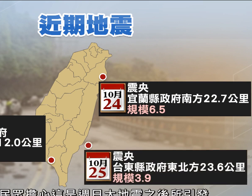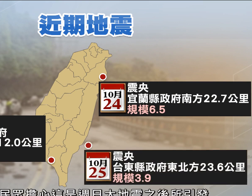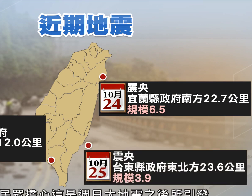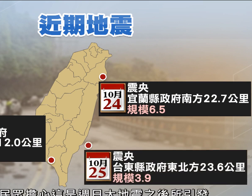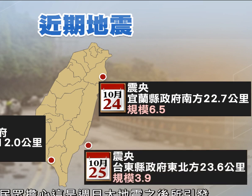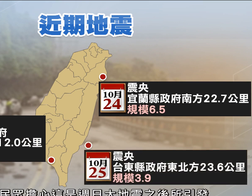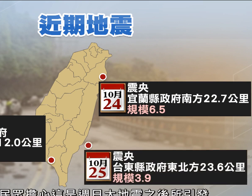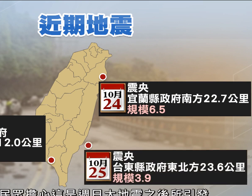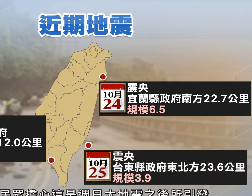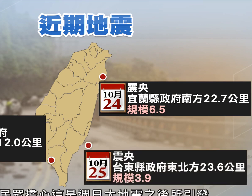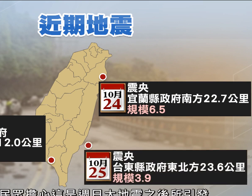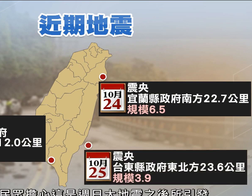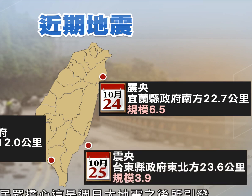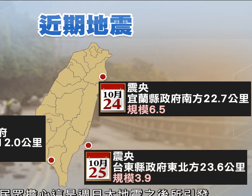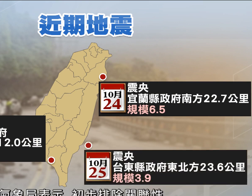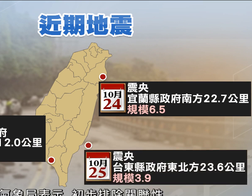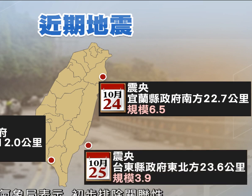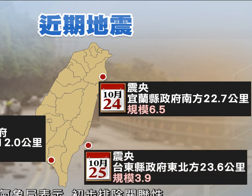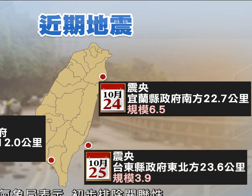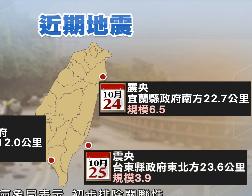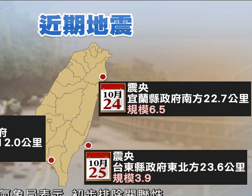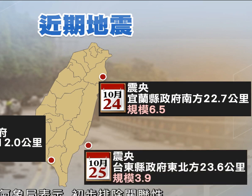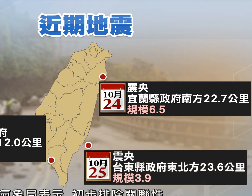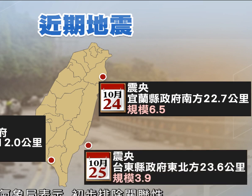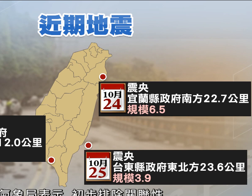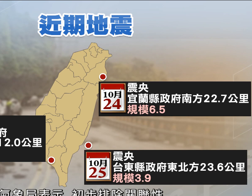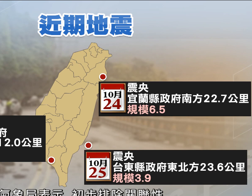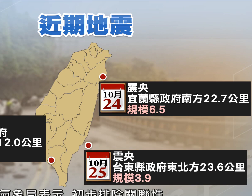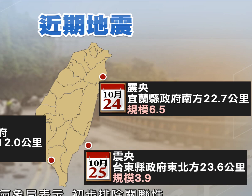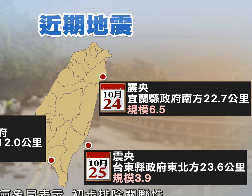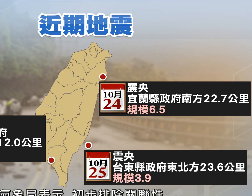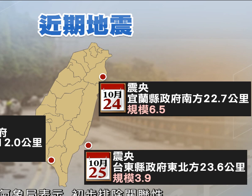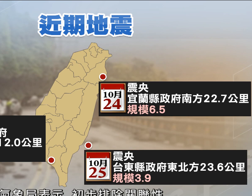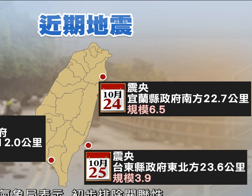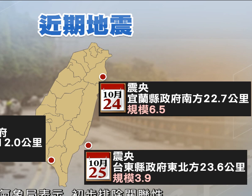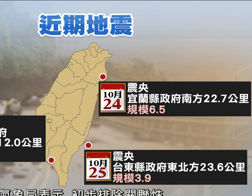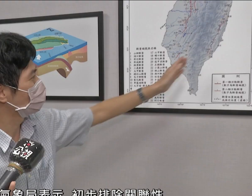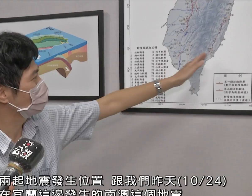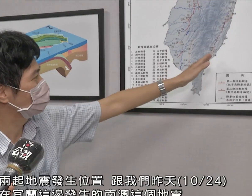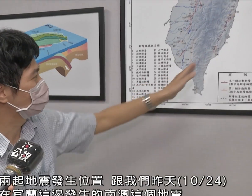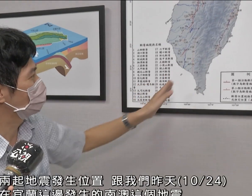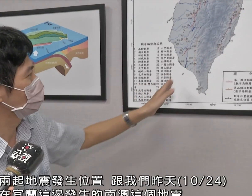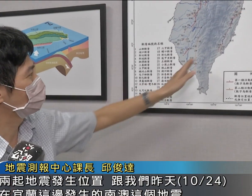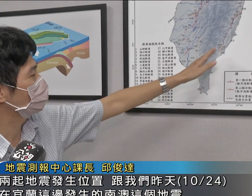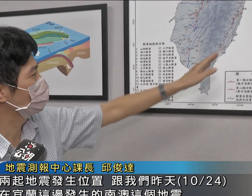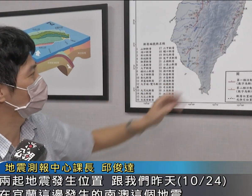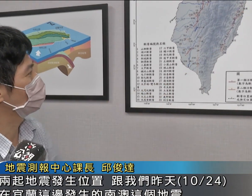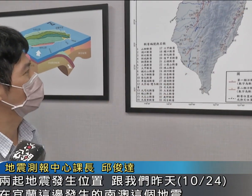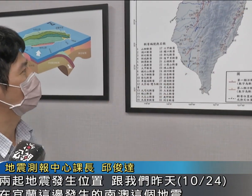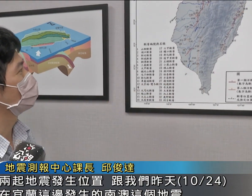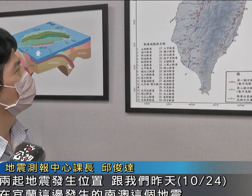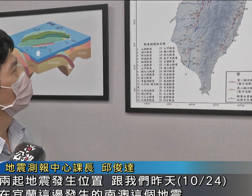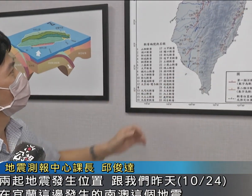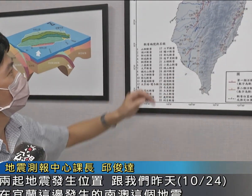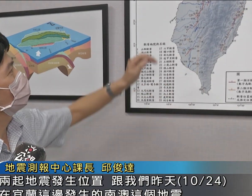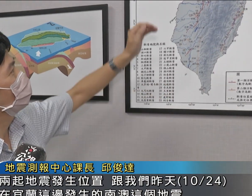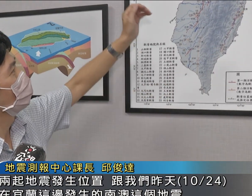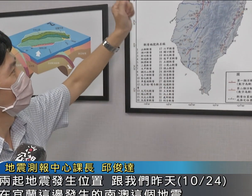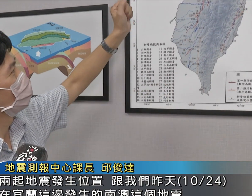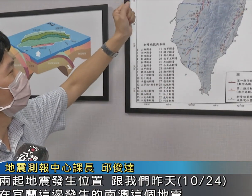是周日大地震之后所引发，气象局表示初步排除关联性。 两起地震发生的位置跟